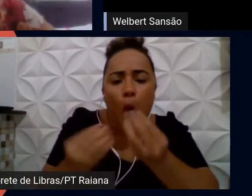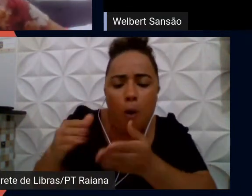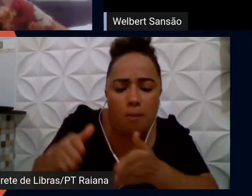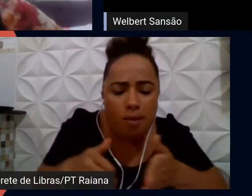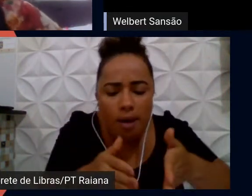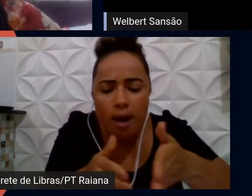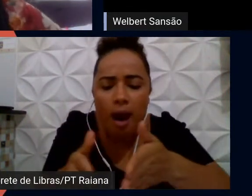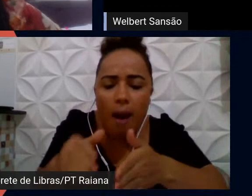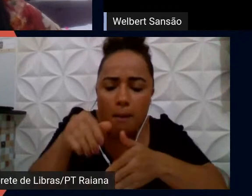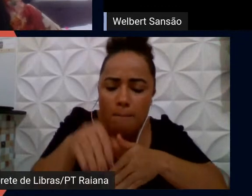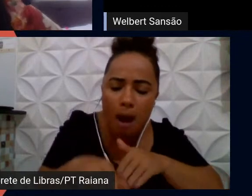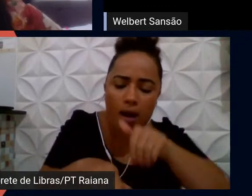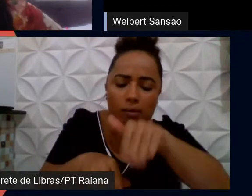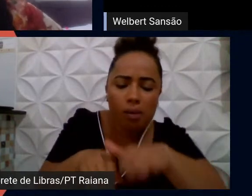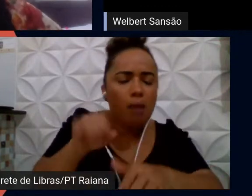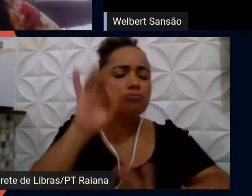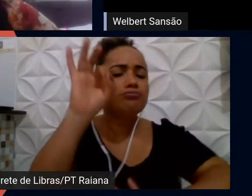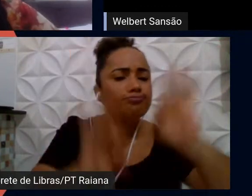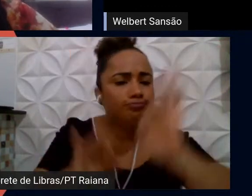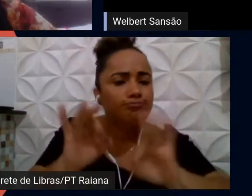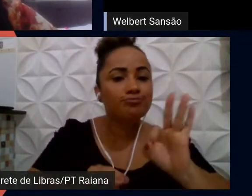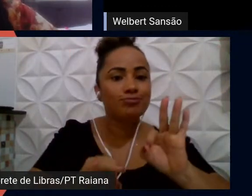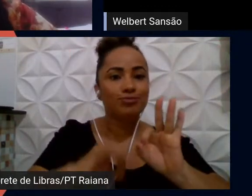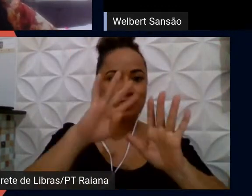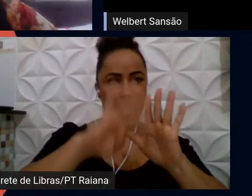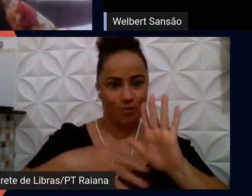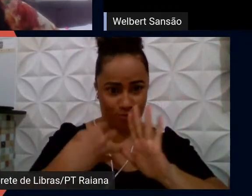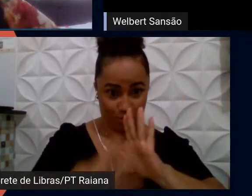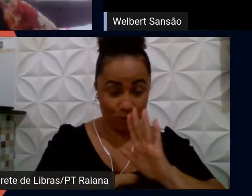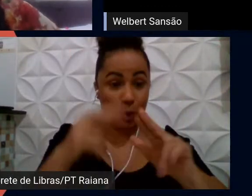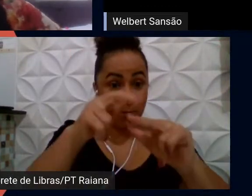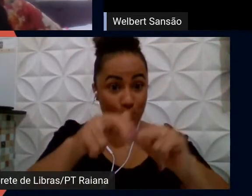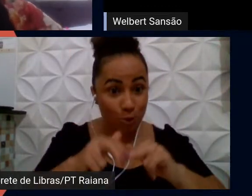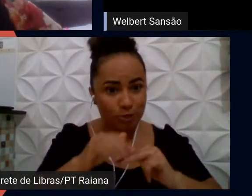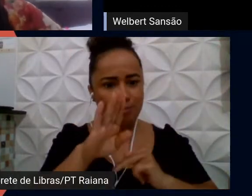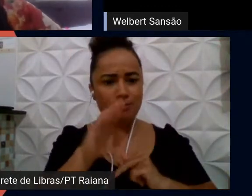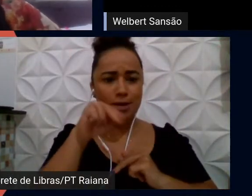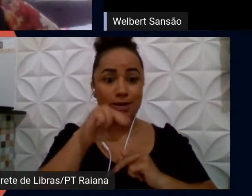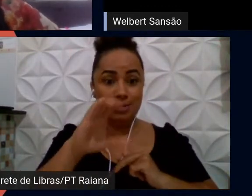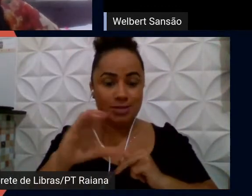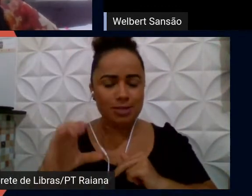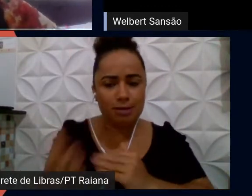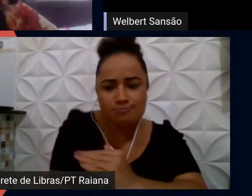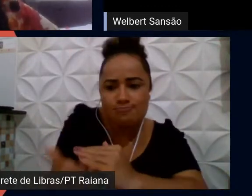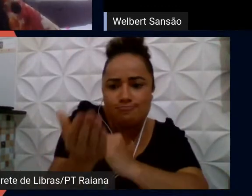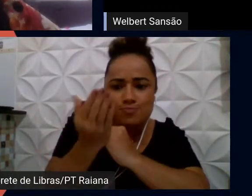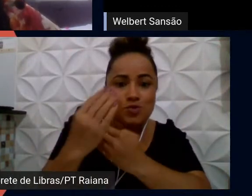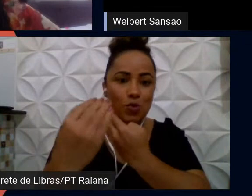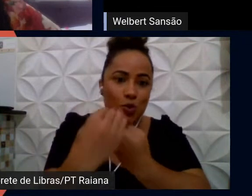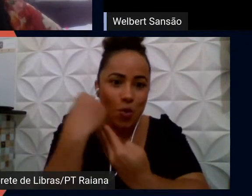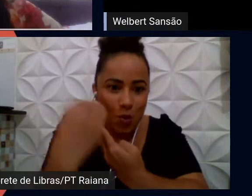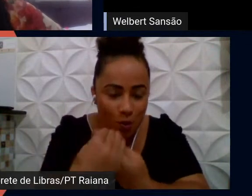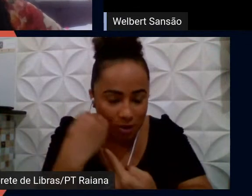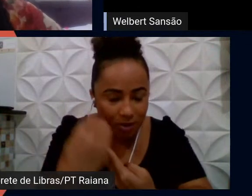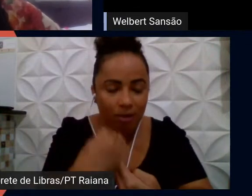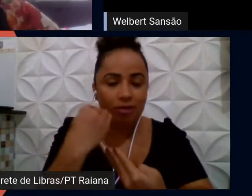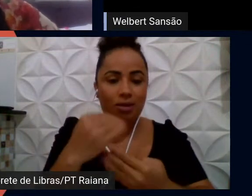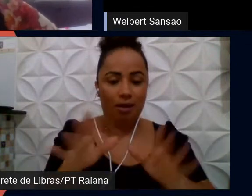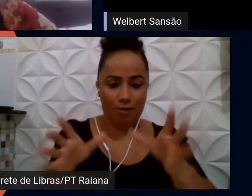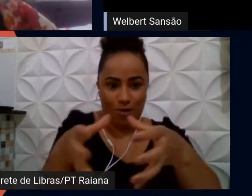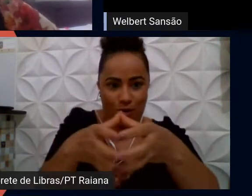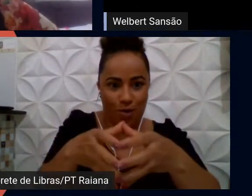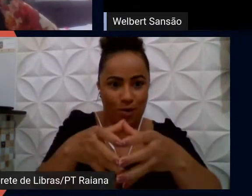construir esse currículo escolar. Então ela é um conjunto de orientações que irá nortear as equipes pedagógicas na